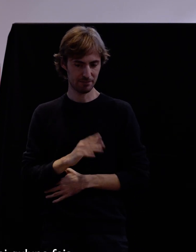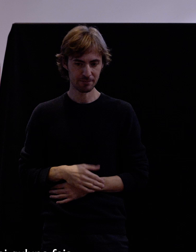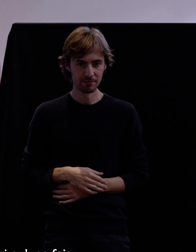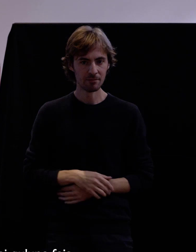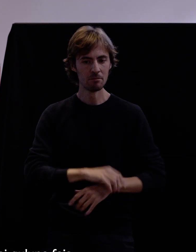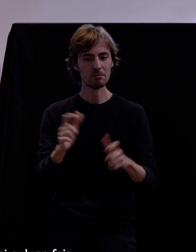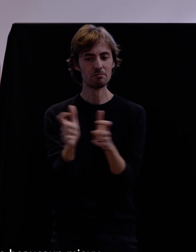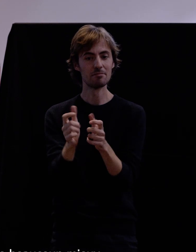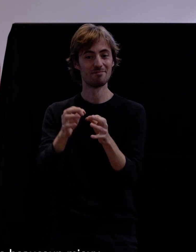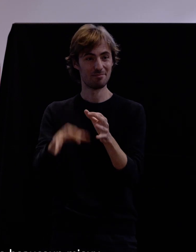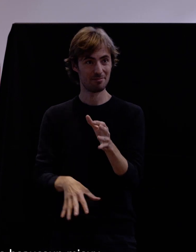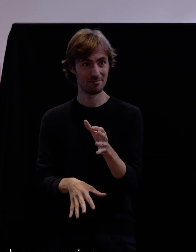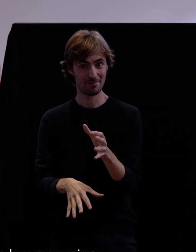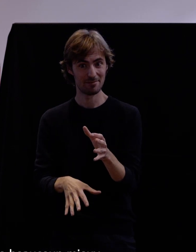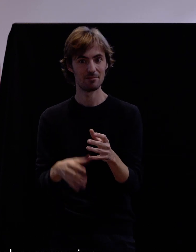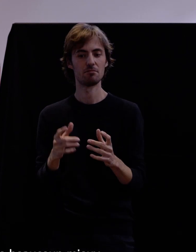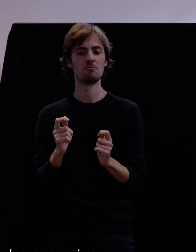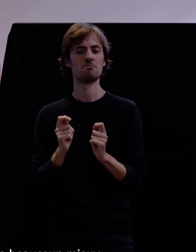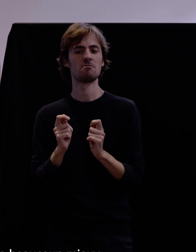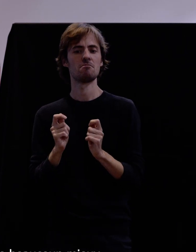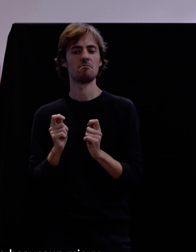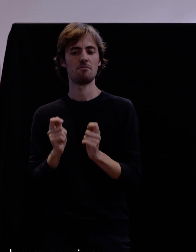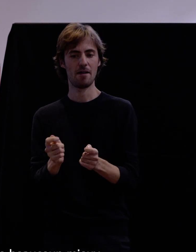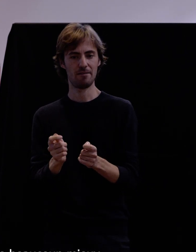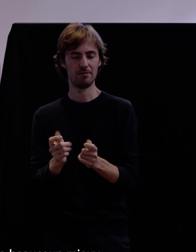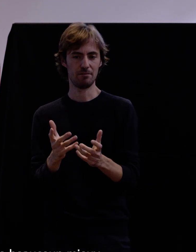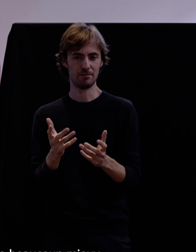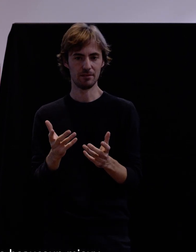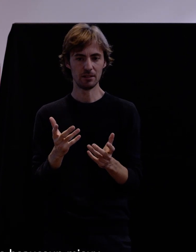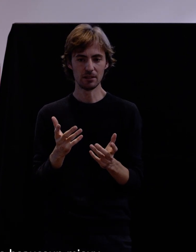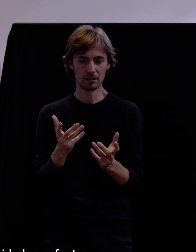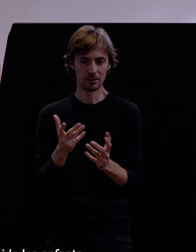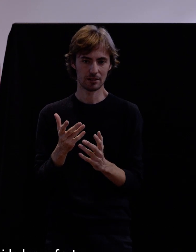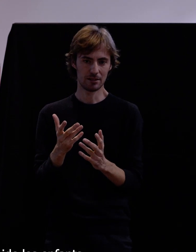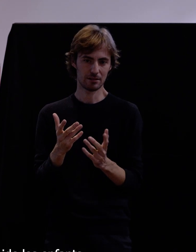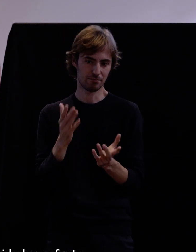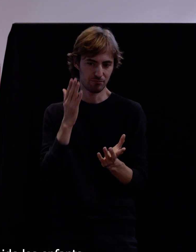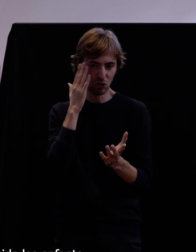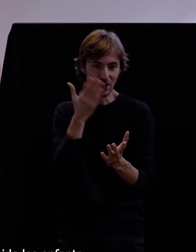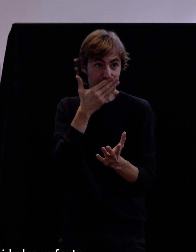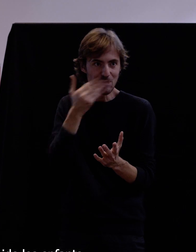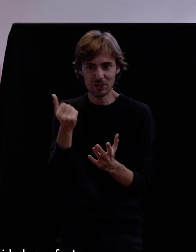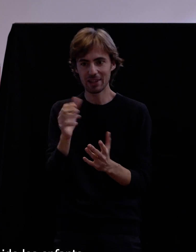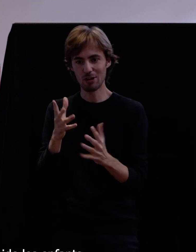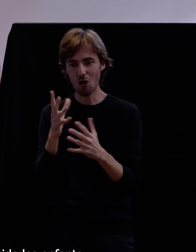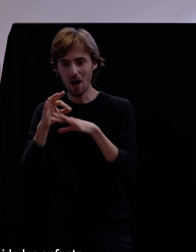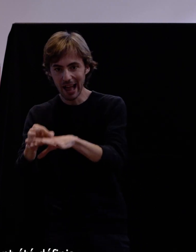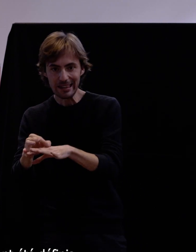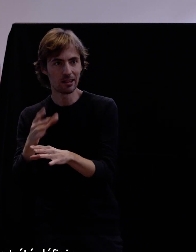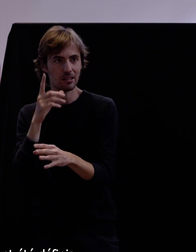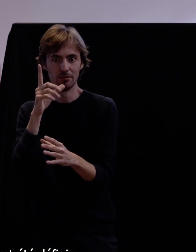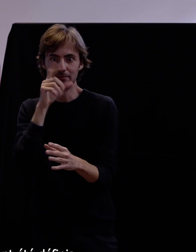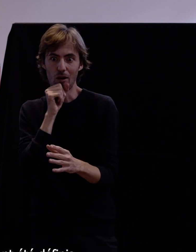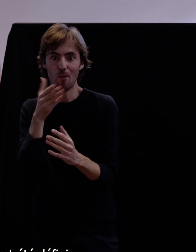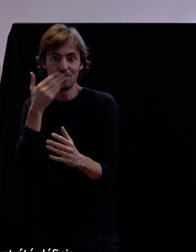un diagnostic, d'abord, on connaît quand même beaucoup mieux les choses, les possibilités, et puis ensuite, on aide les enfants et les parents beaucoup mieux.